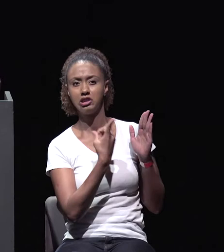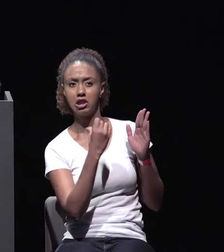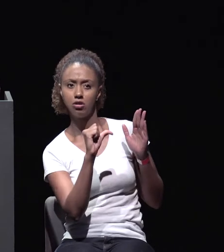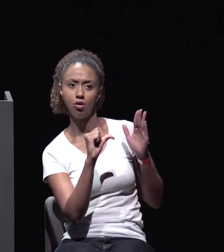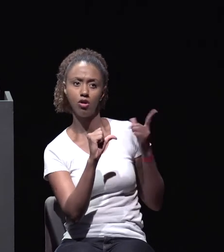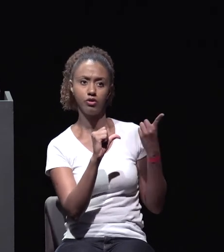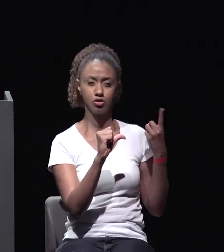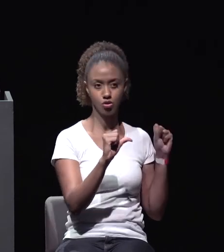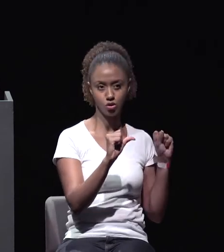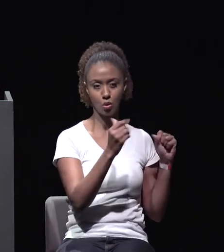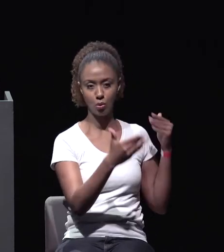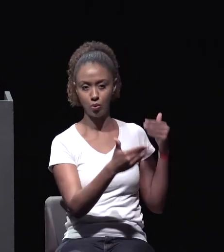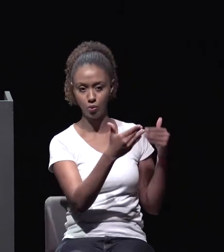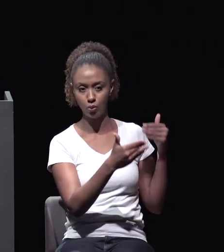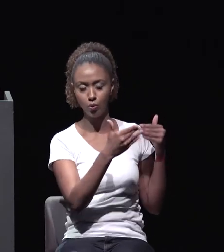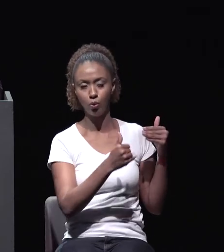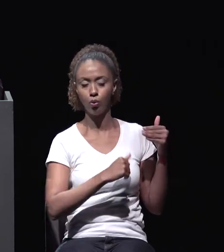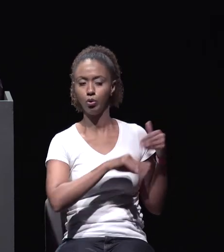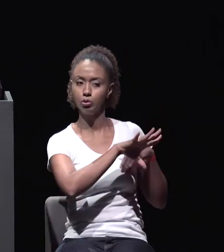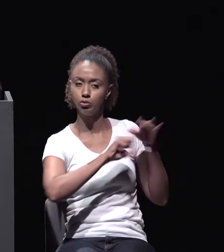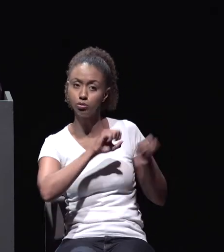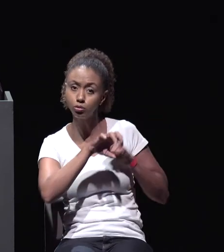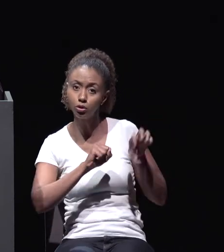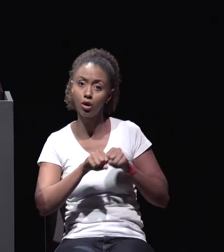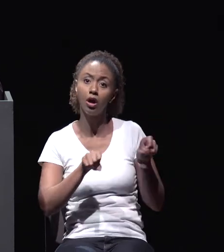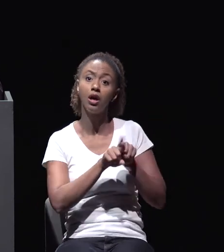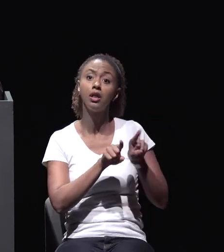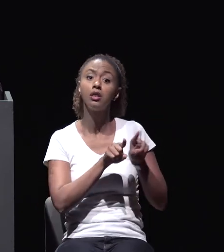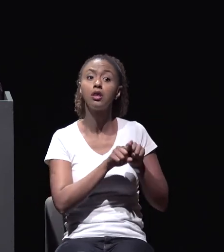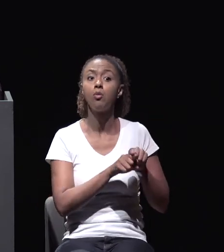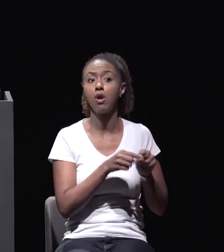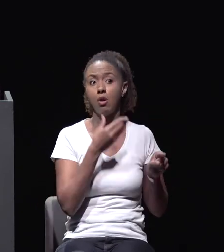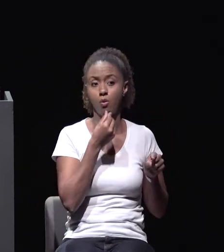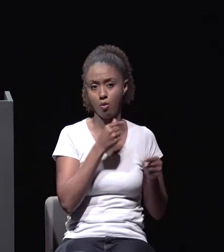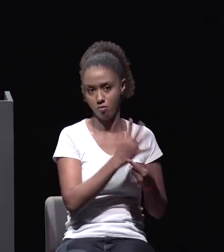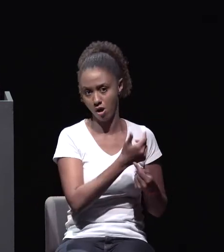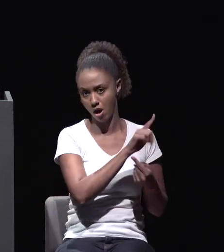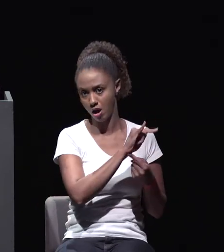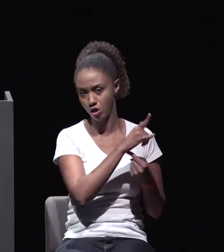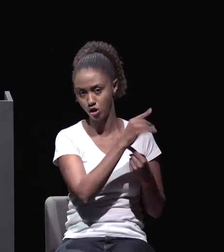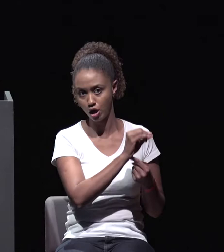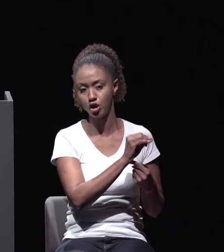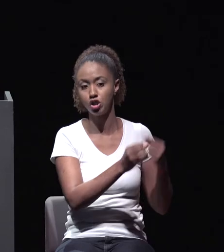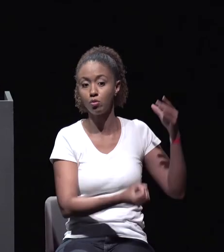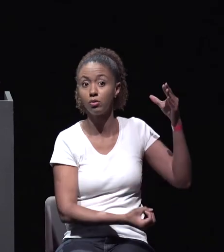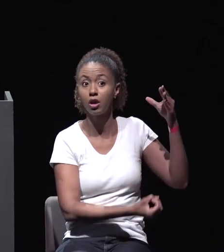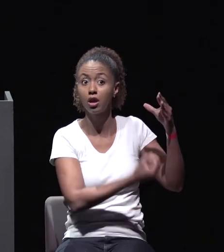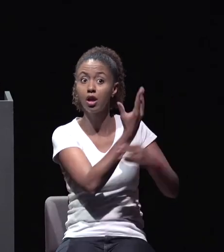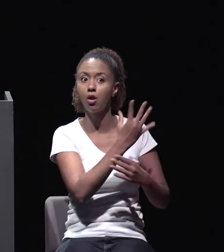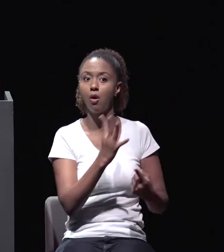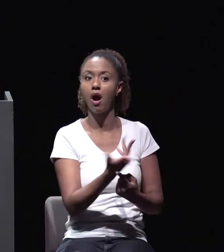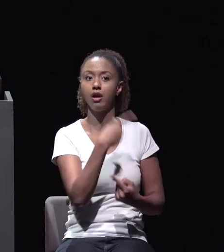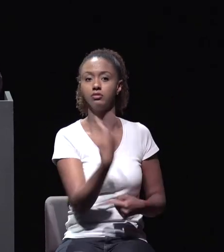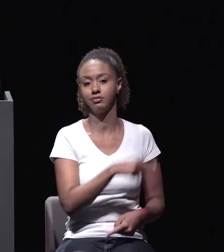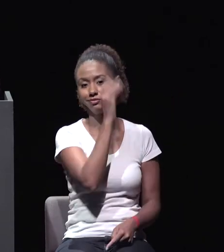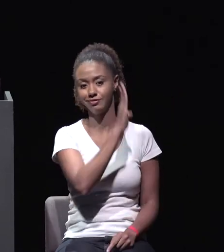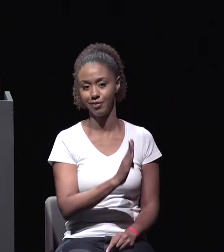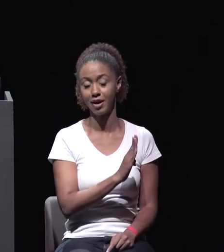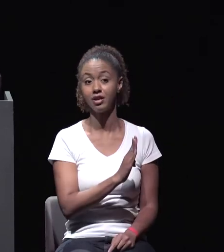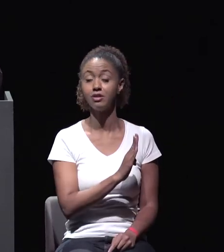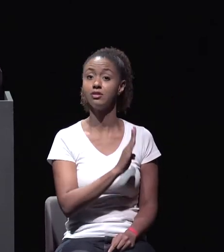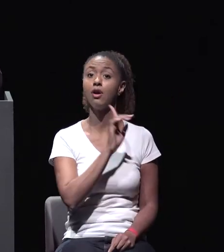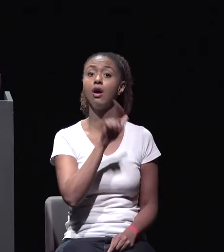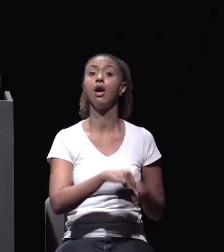mas a inter reinterpretação do aleijadinho como um dos fundadores da arte nacional da arte brasileira são fruto dessa iniciativa